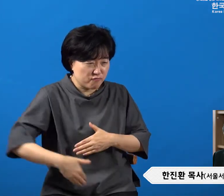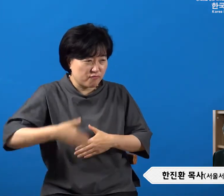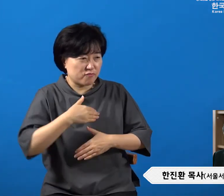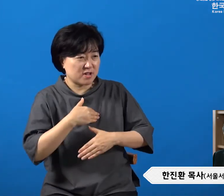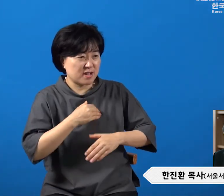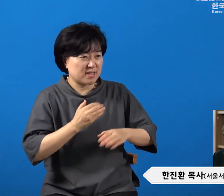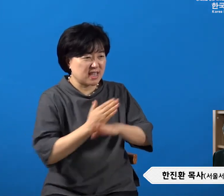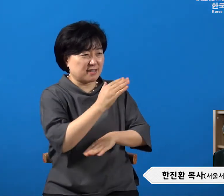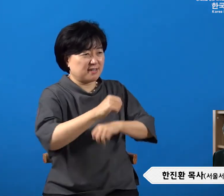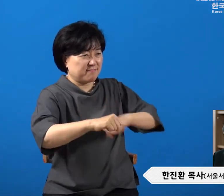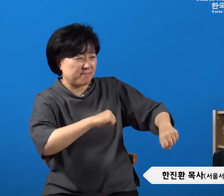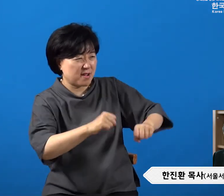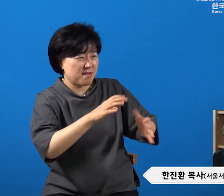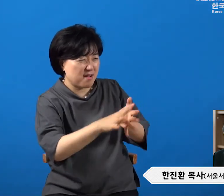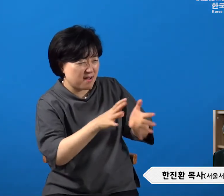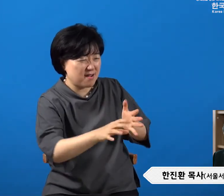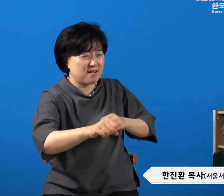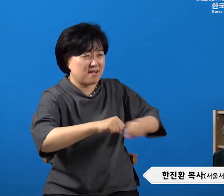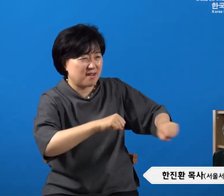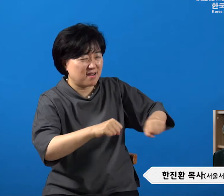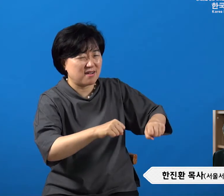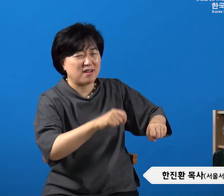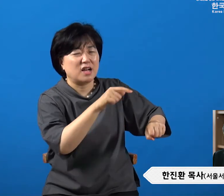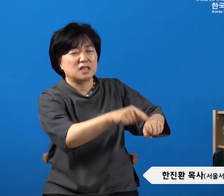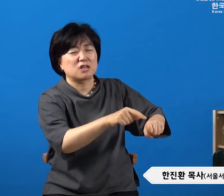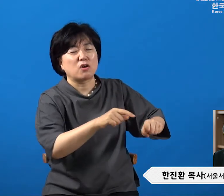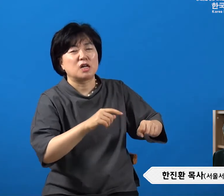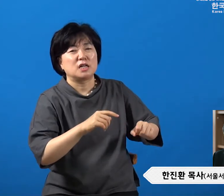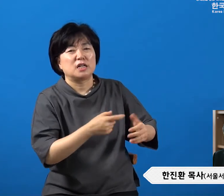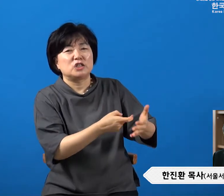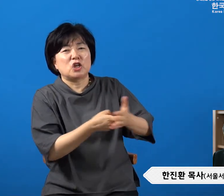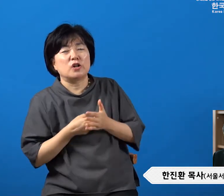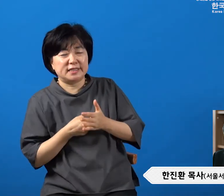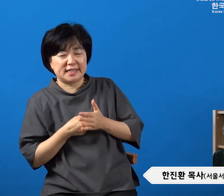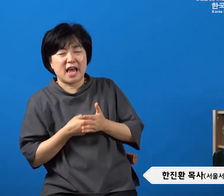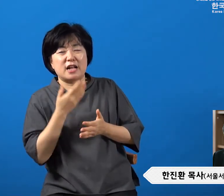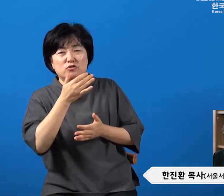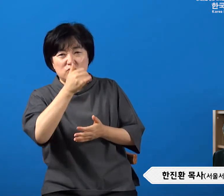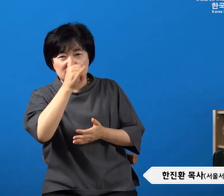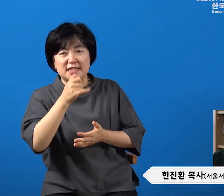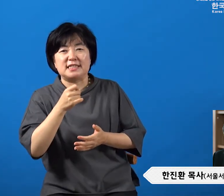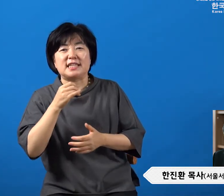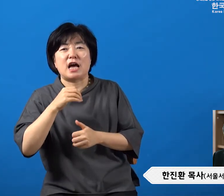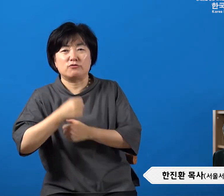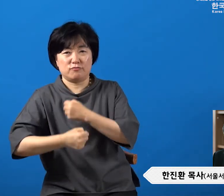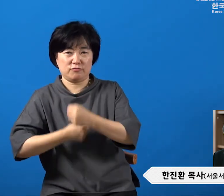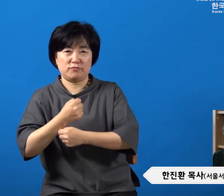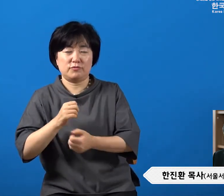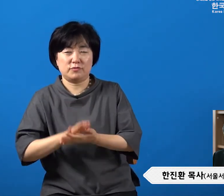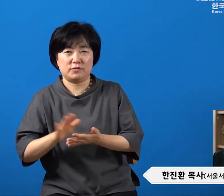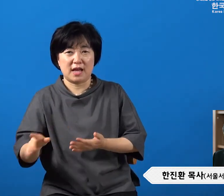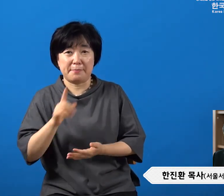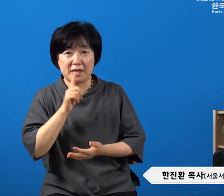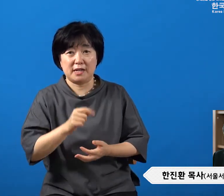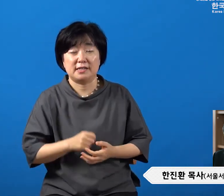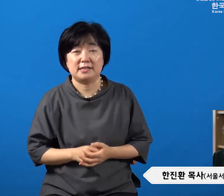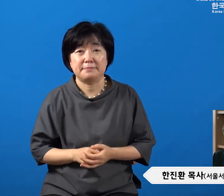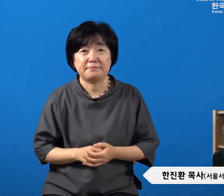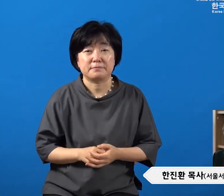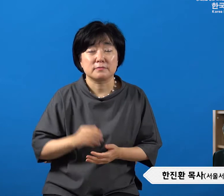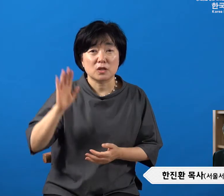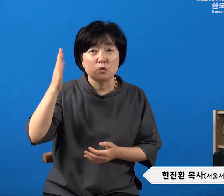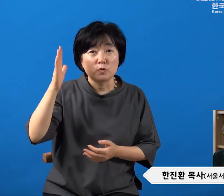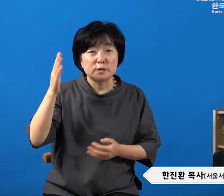절제하는 절제의 자유다. 그것을 말씀하고 있습니다. 오늘날도 간혹 보면 오해를 하는